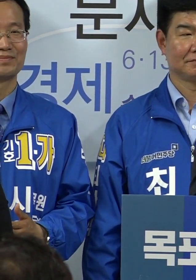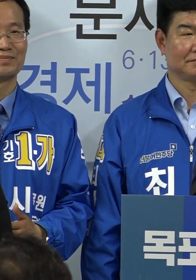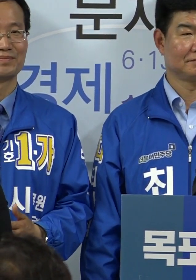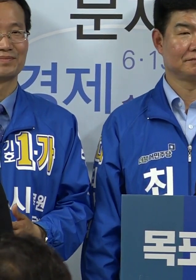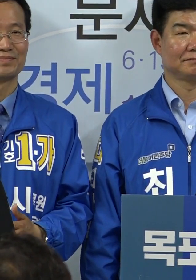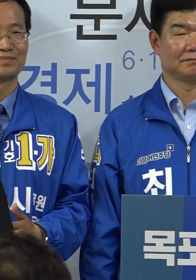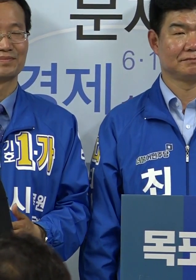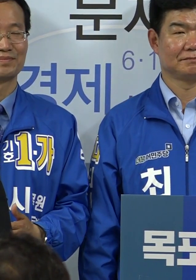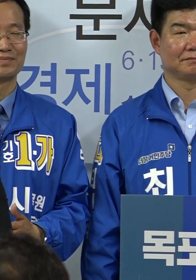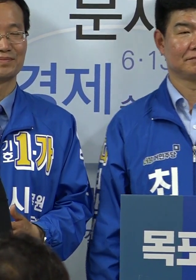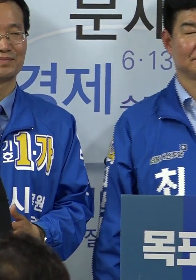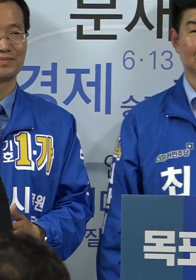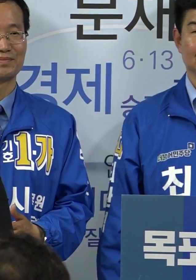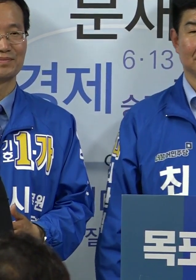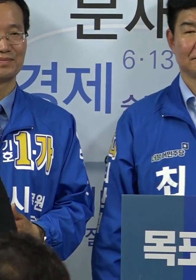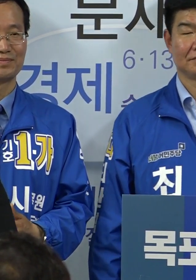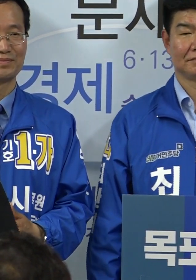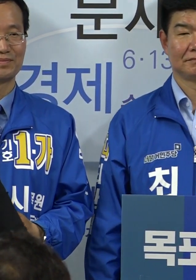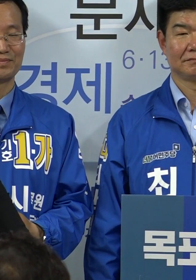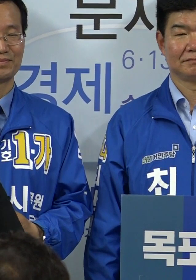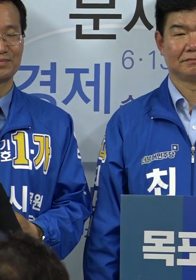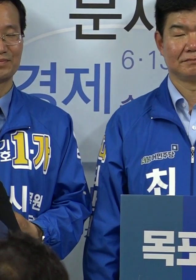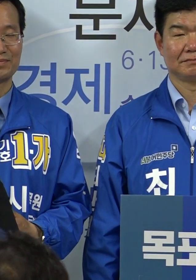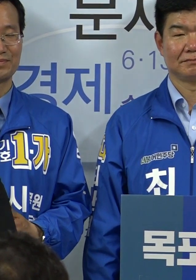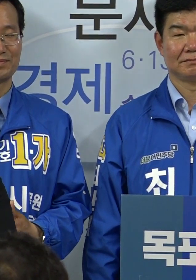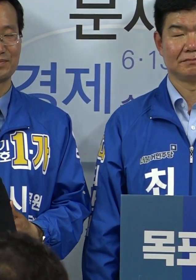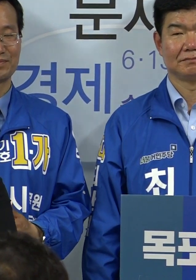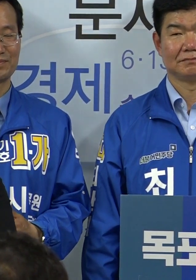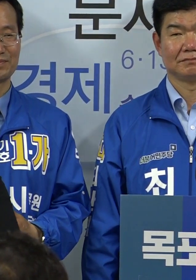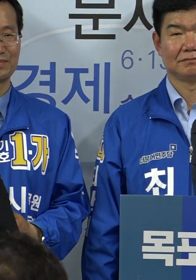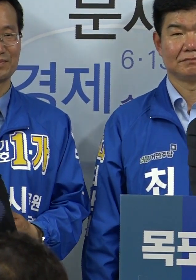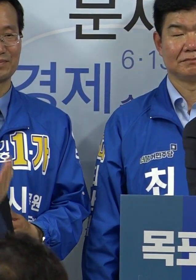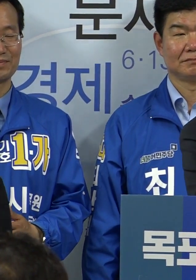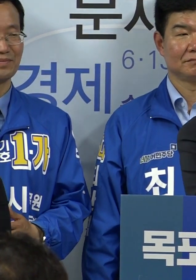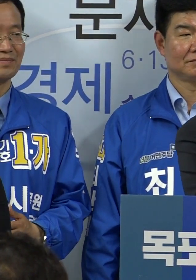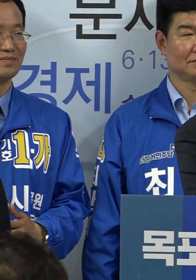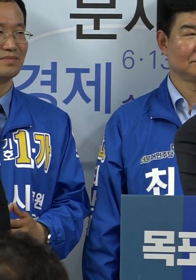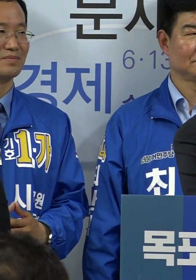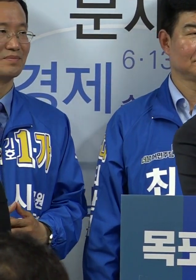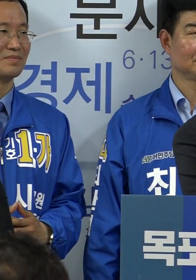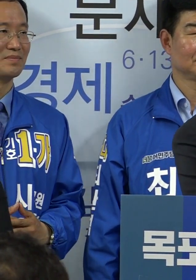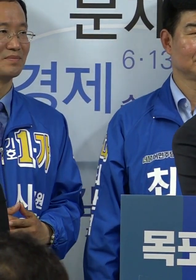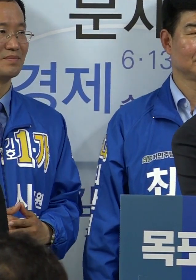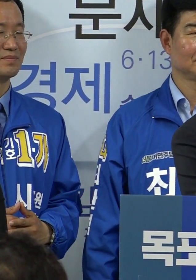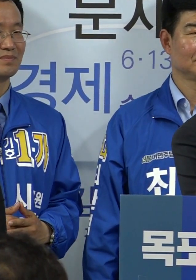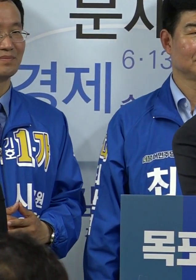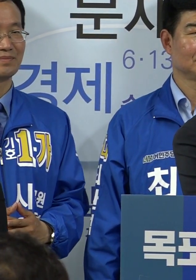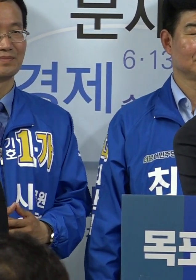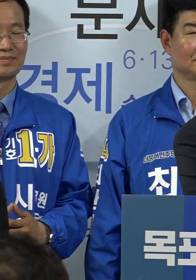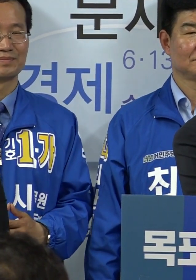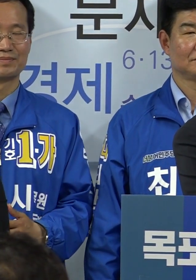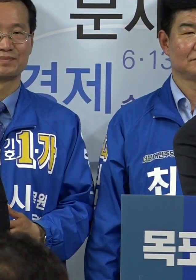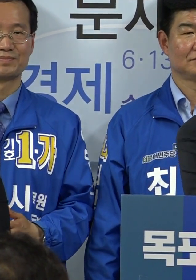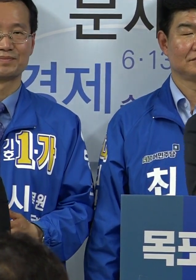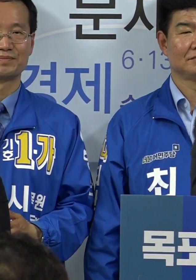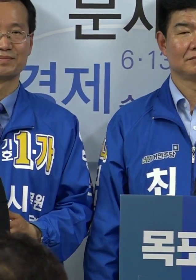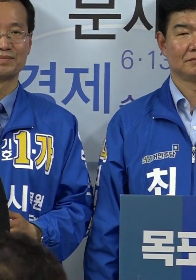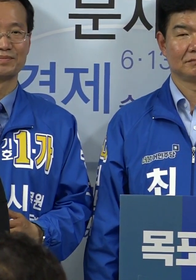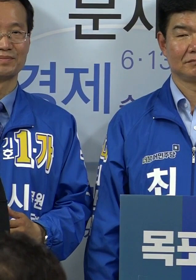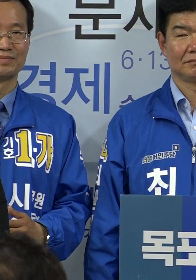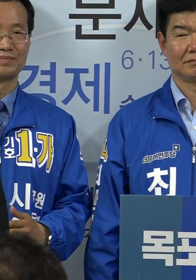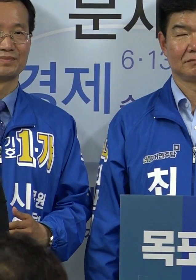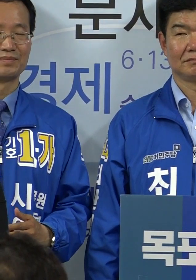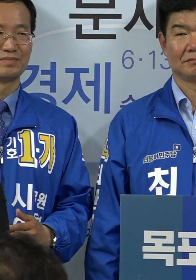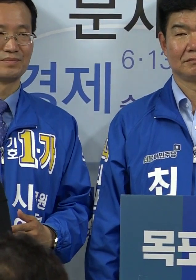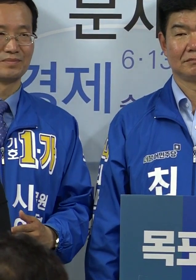2년 전에 광주 전남에서 모든 우리 더불어민주당의 후보들이 대부분